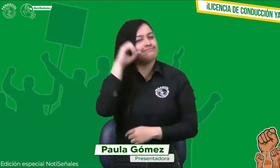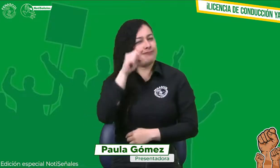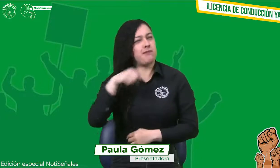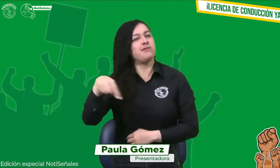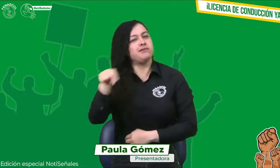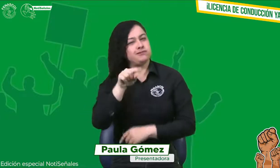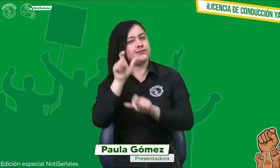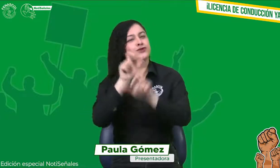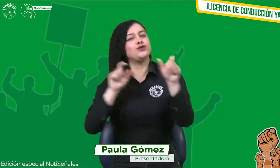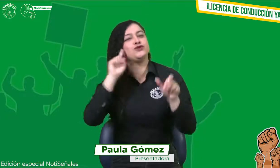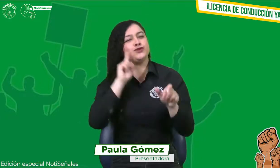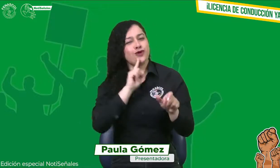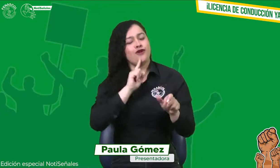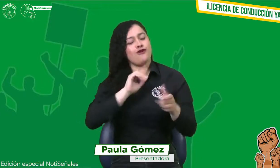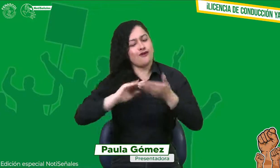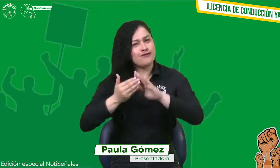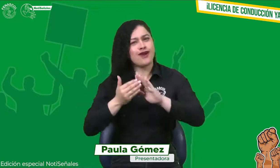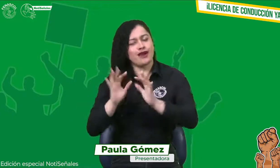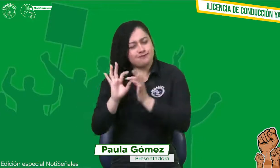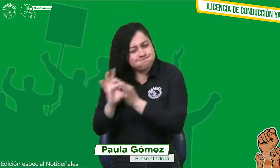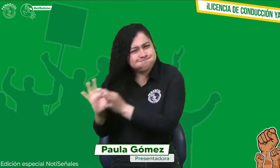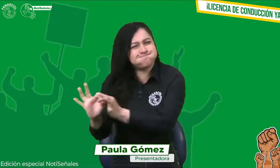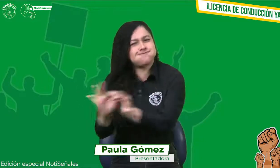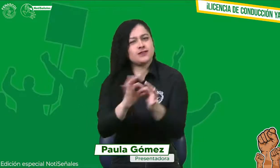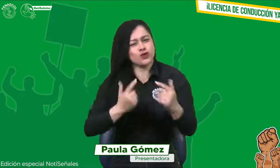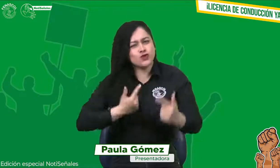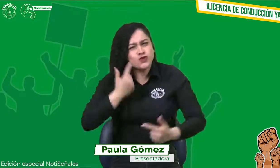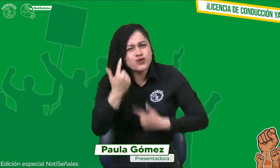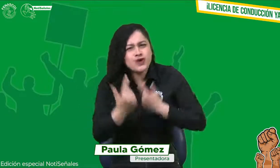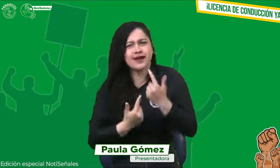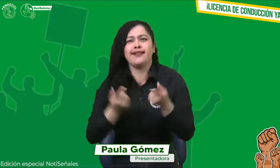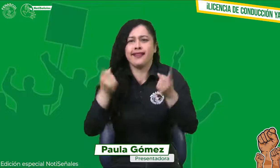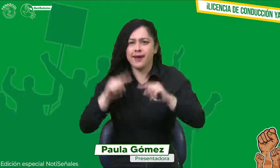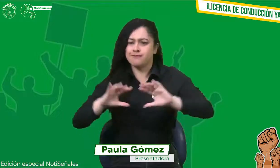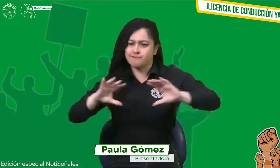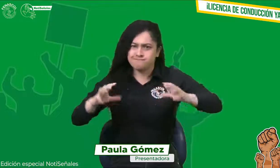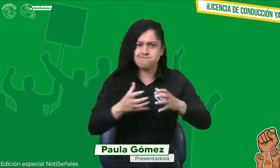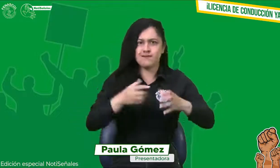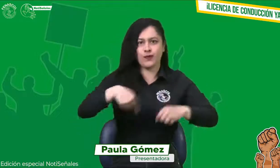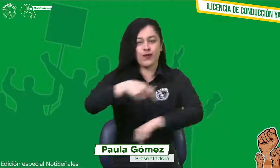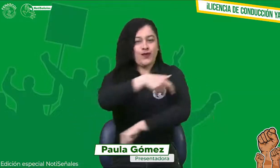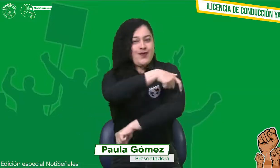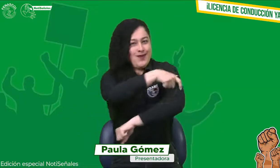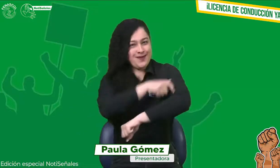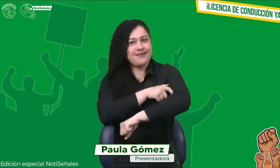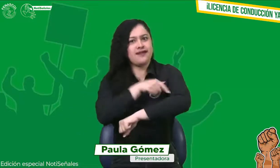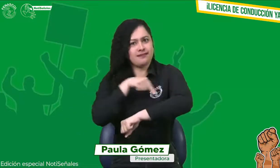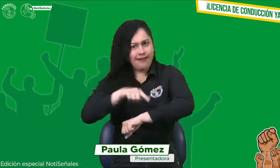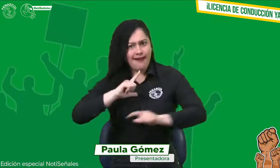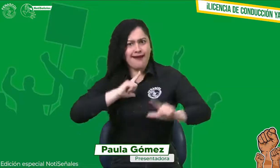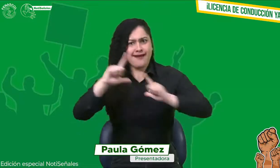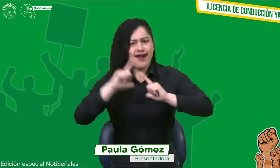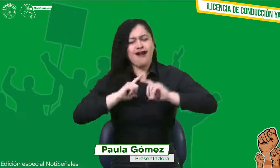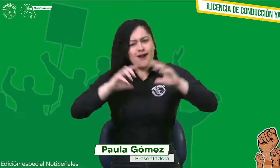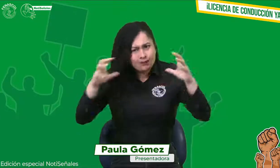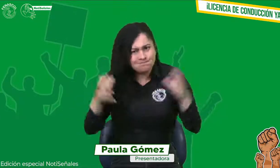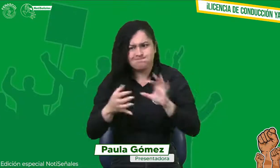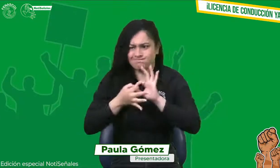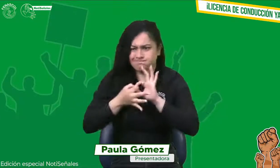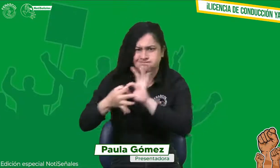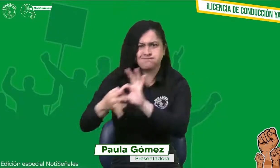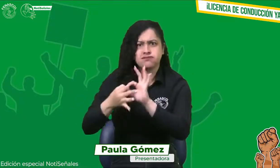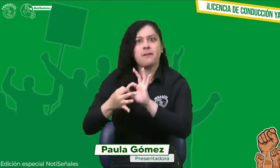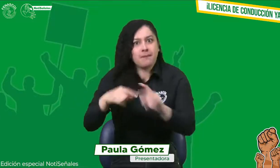importante que esta transmisión la compartan con otros para que se enteren y así la comunidad sorda pueda estar unida en esta lucha.